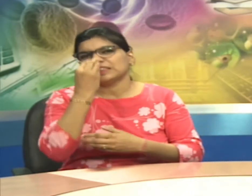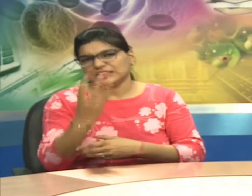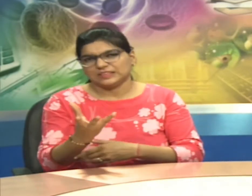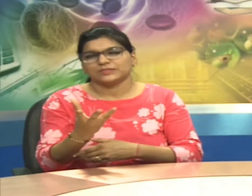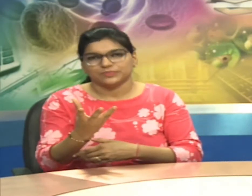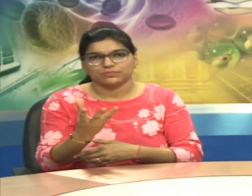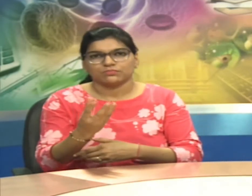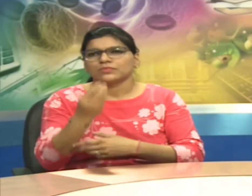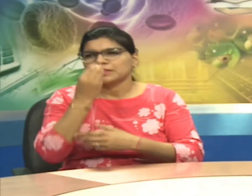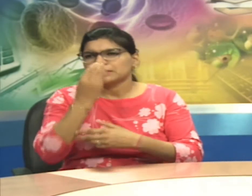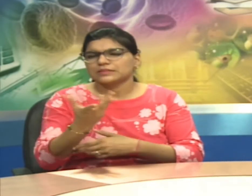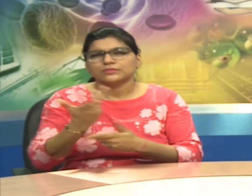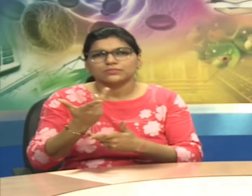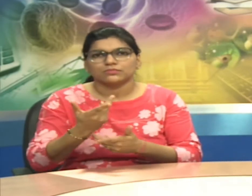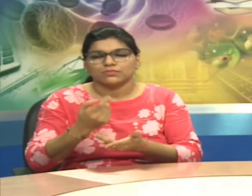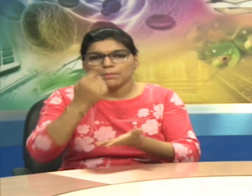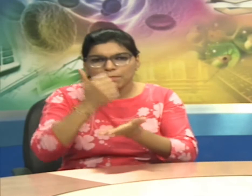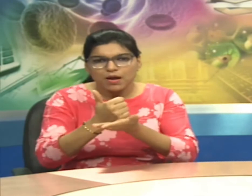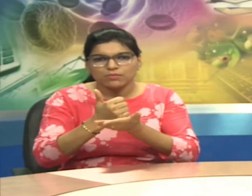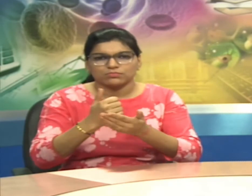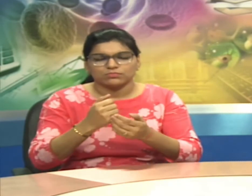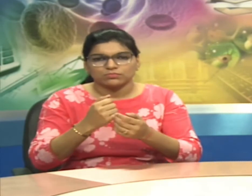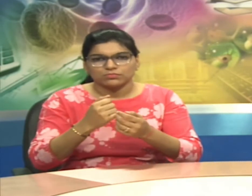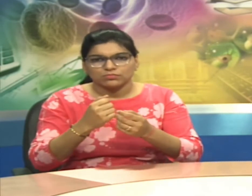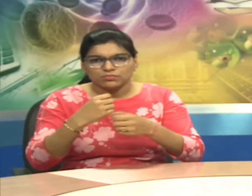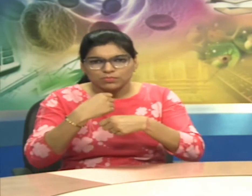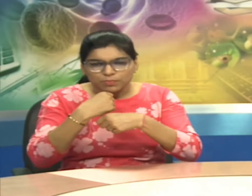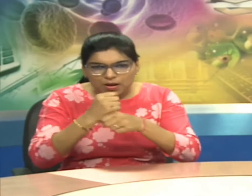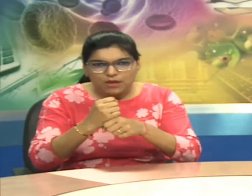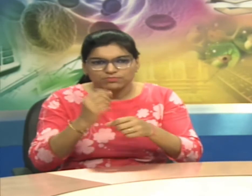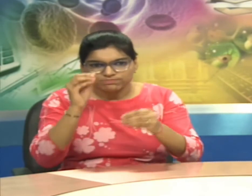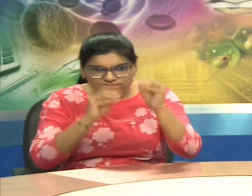Next word is convenient, which means easy.